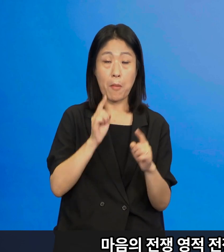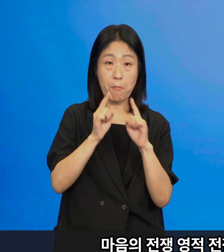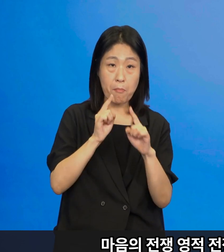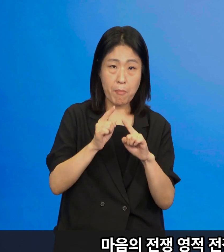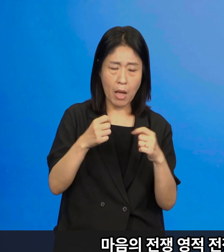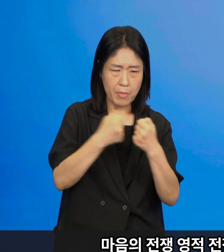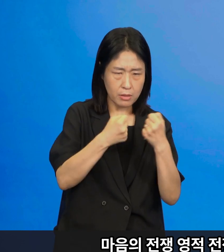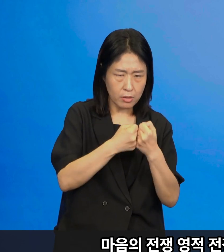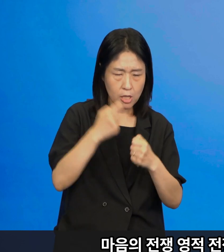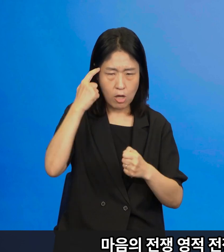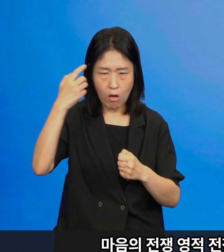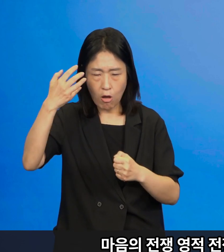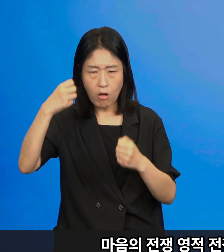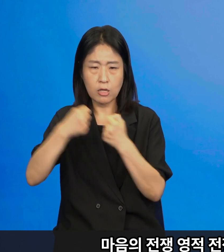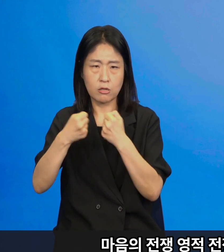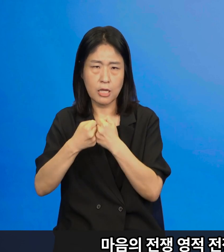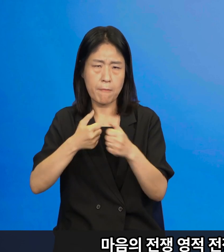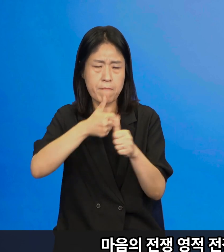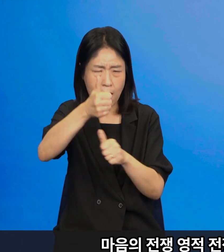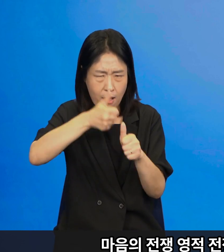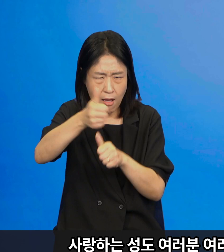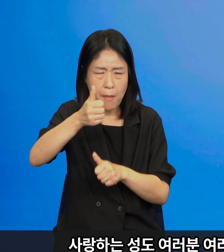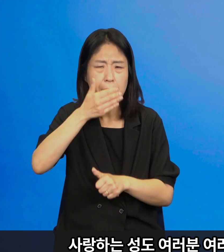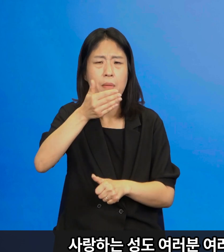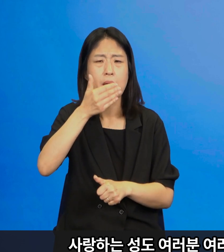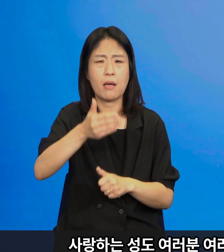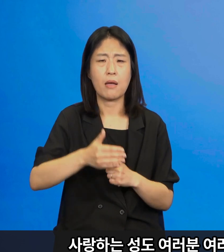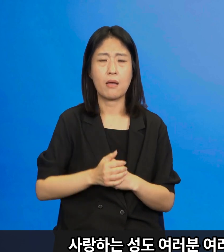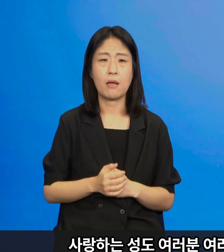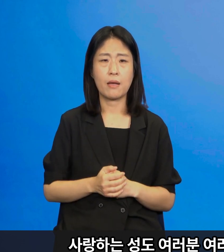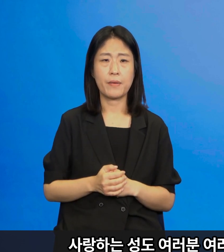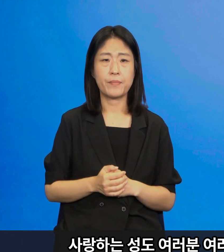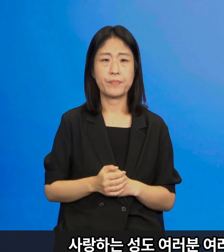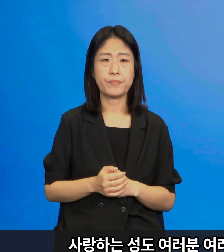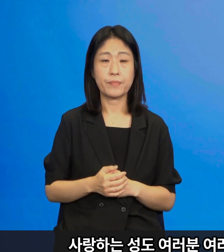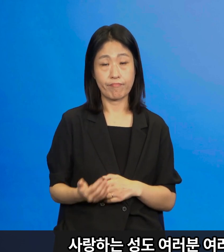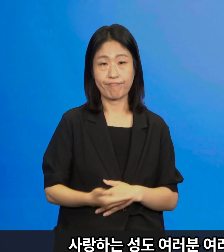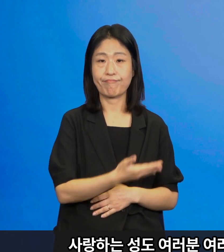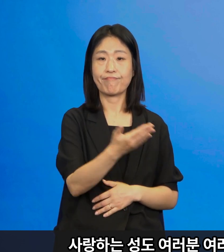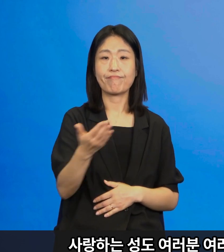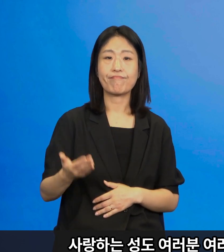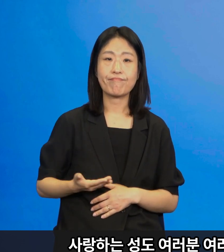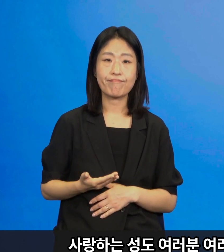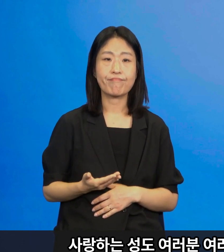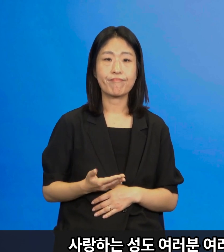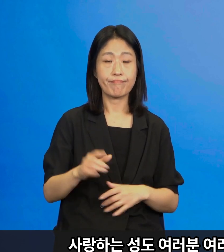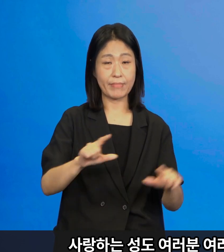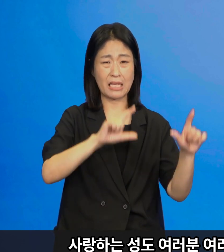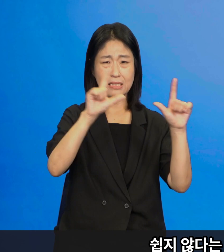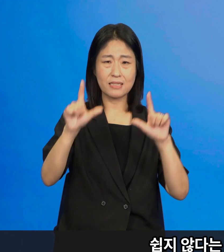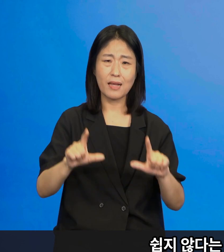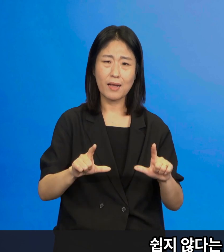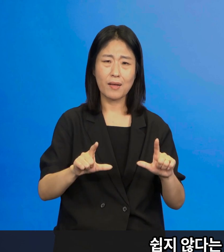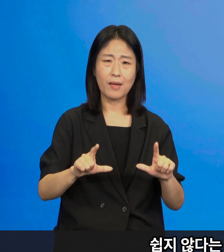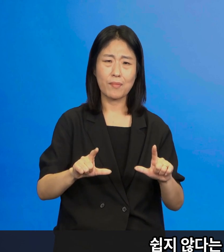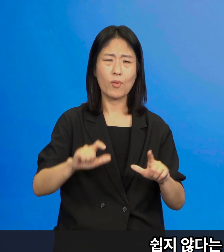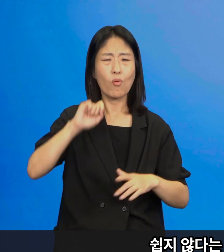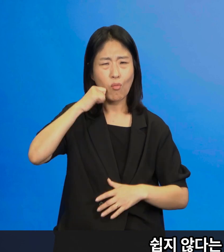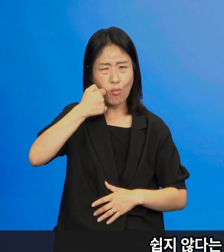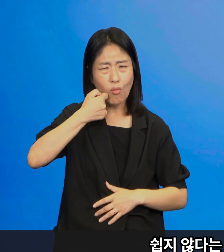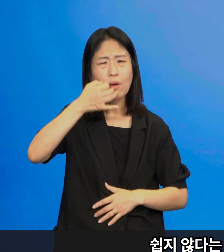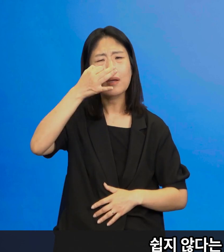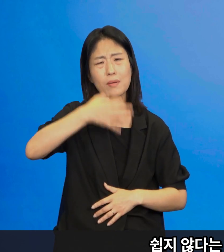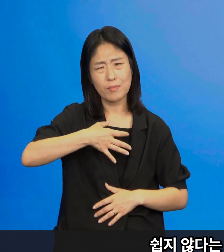전쟁 다 이길 수 있는 거예요. 사랑하는 성도 여러분, 여러분들의 삶이 녹록지 않다는 것, 쉽지 않다는